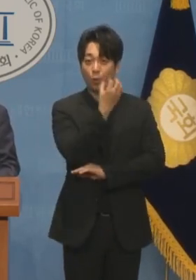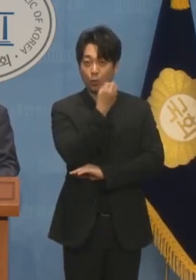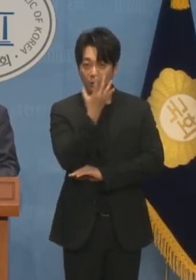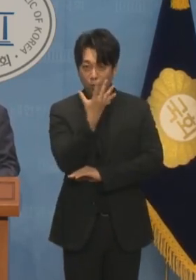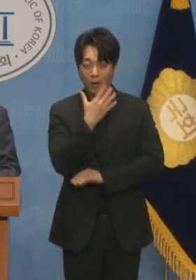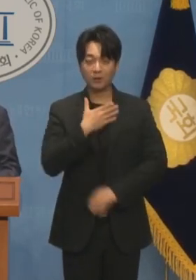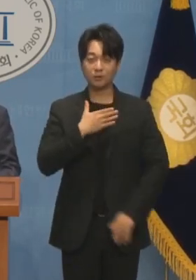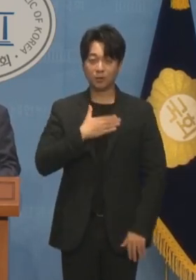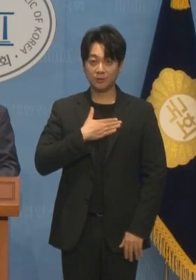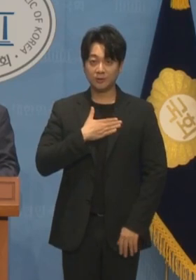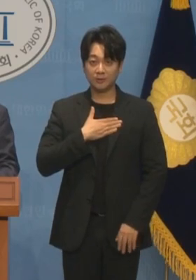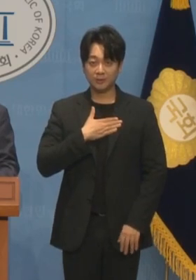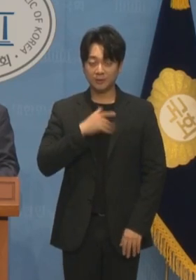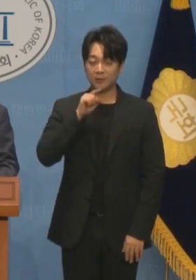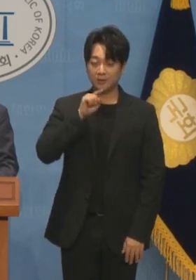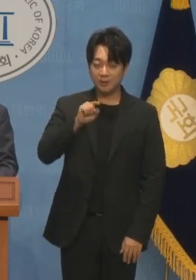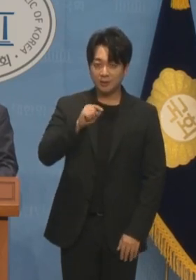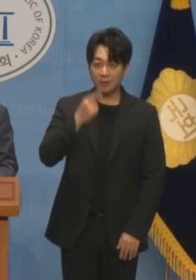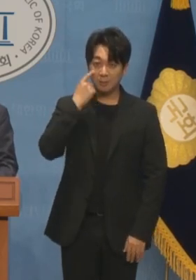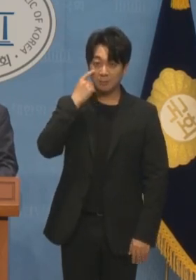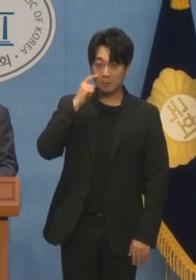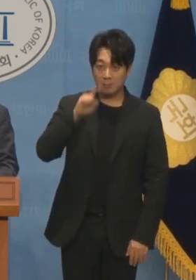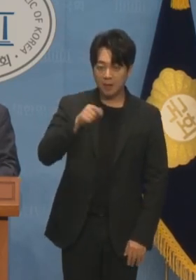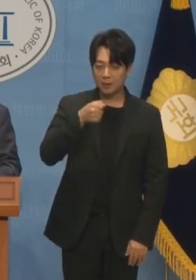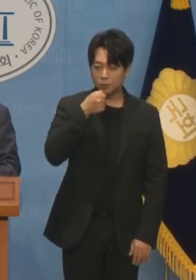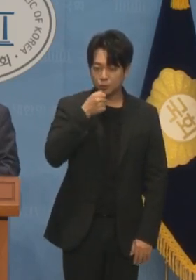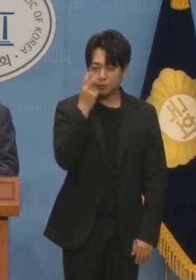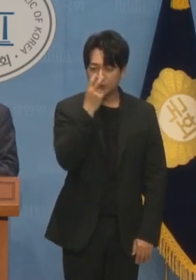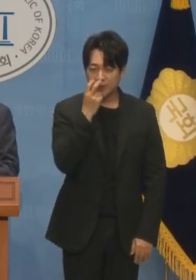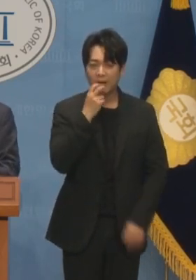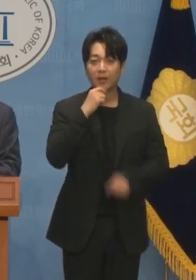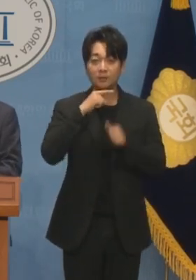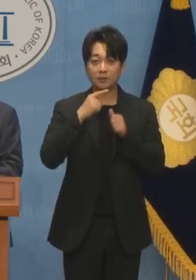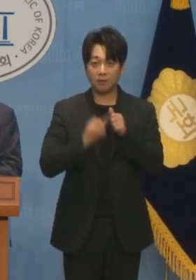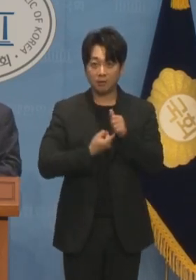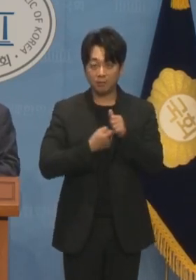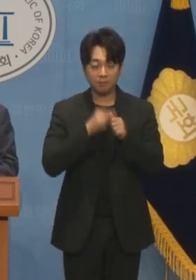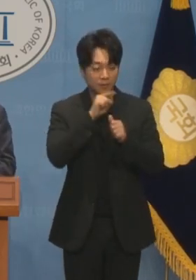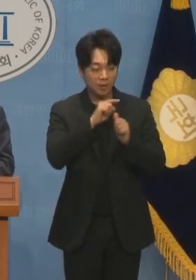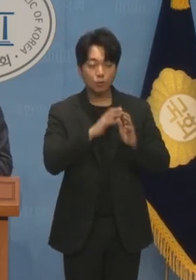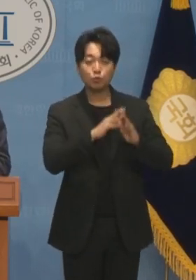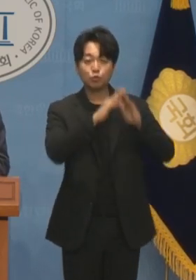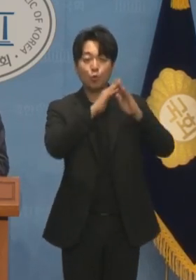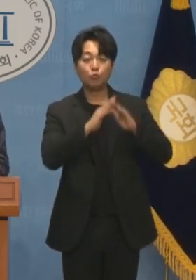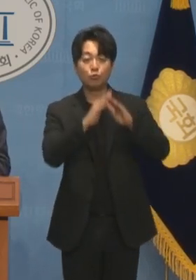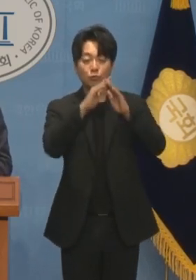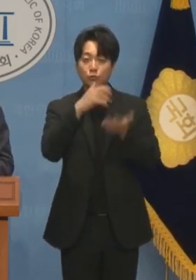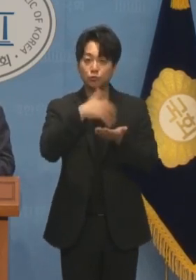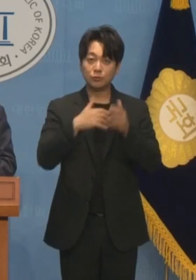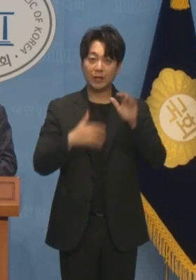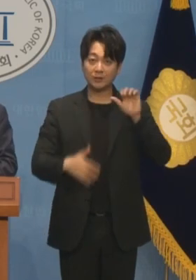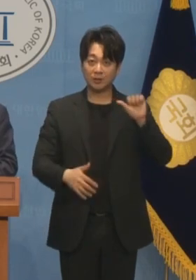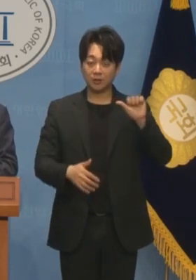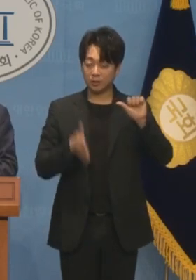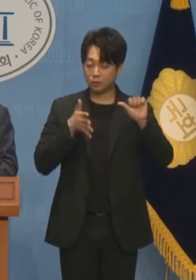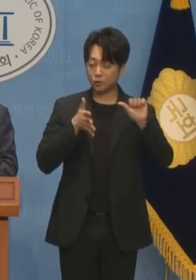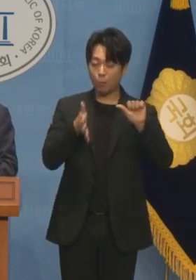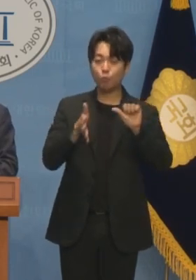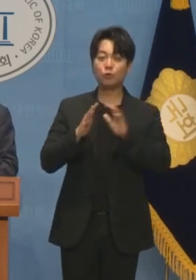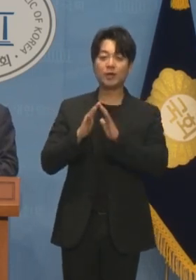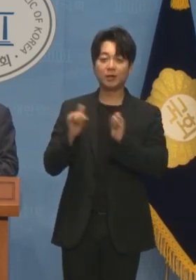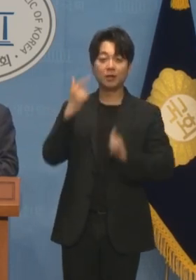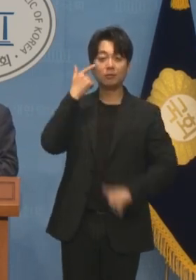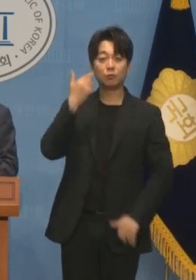이 취재를 통하여 해당 구조물들을 전문가들에게 의뢰하였습니다.